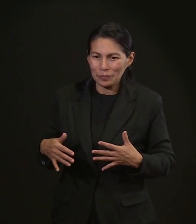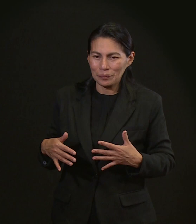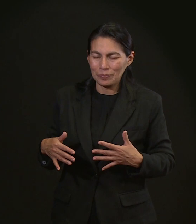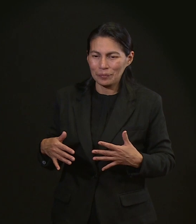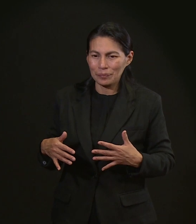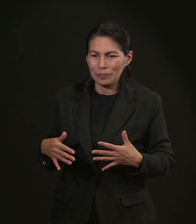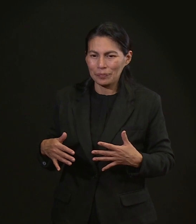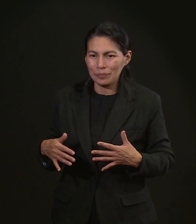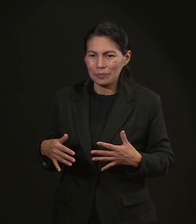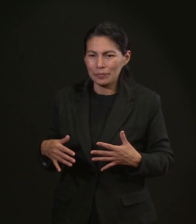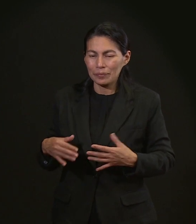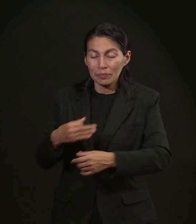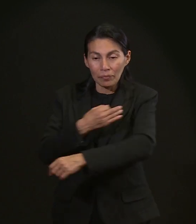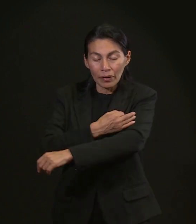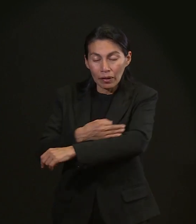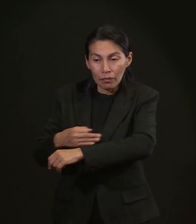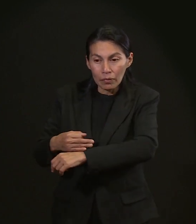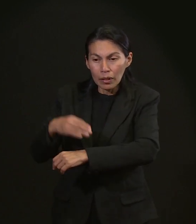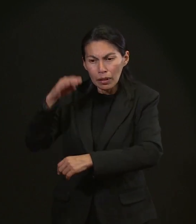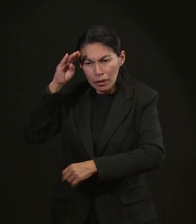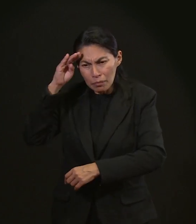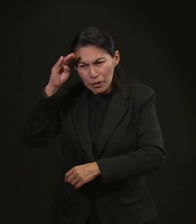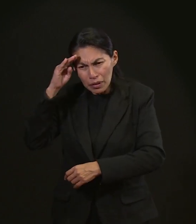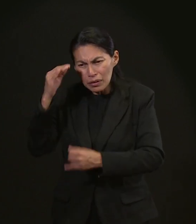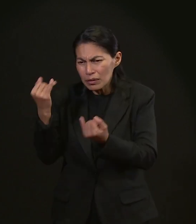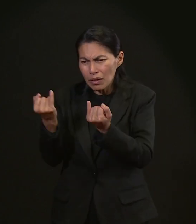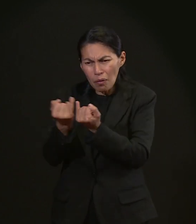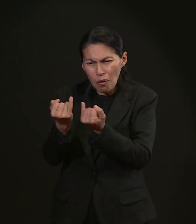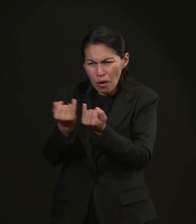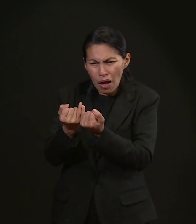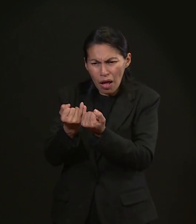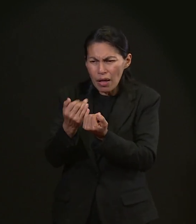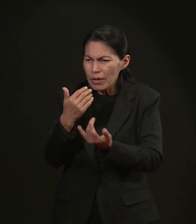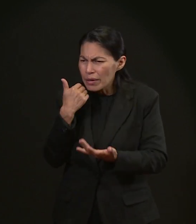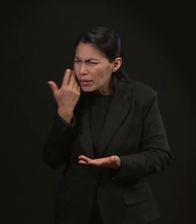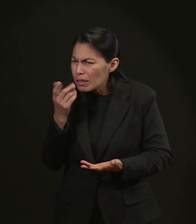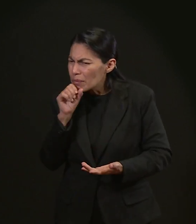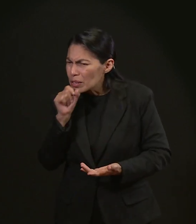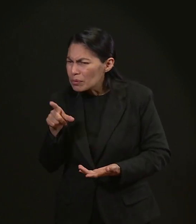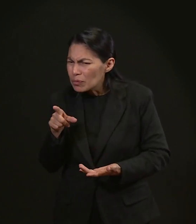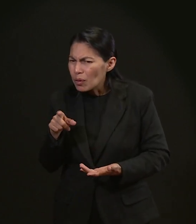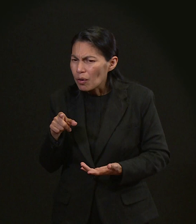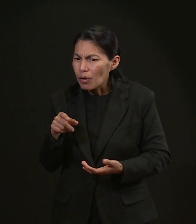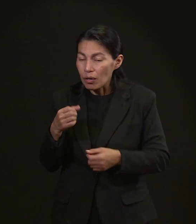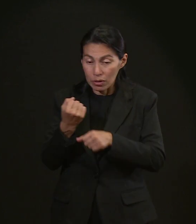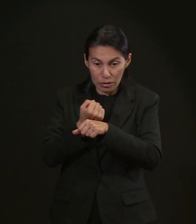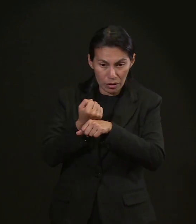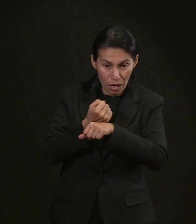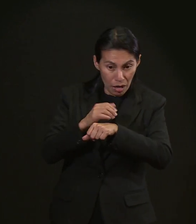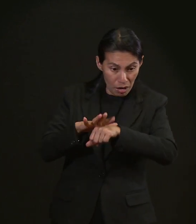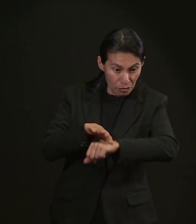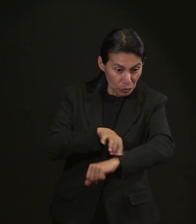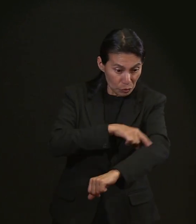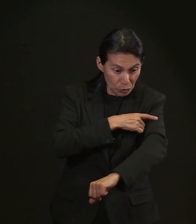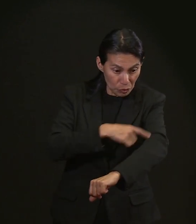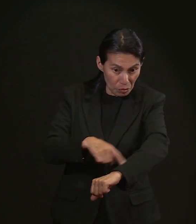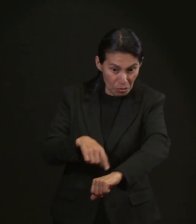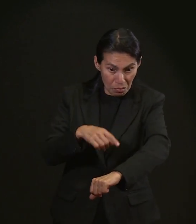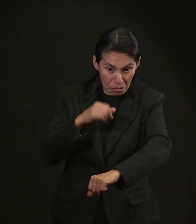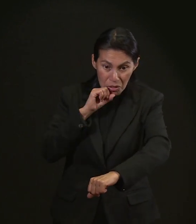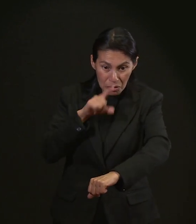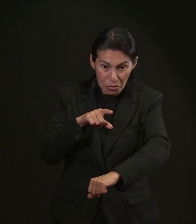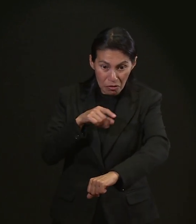sea una familia que piensa como tú que quiere lo que tú aunque no es tu sangre pero se siente